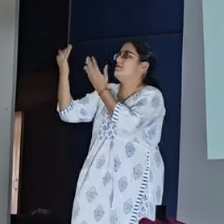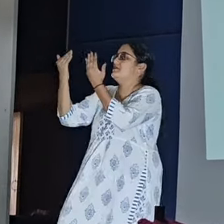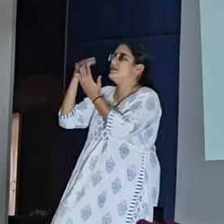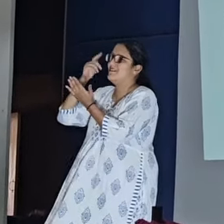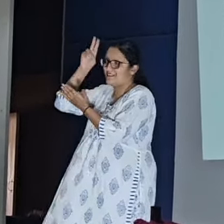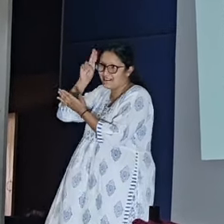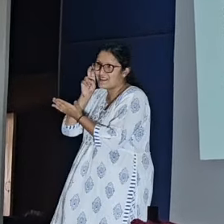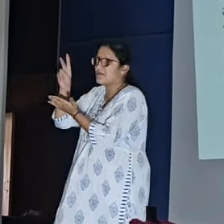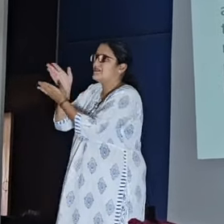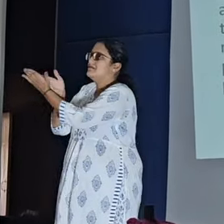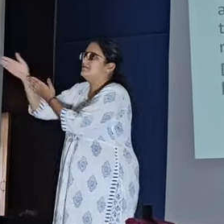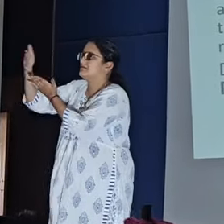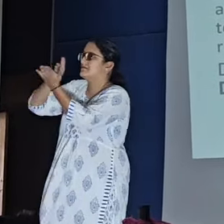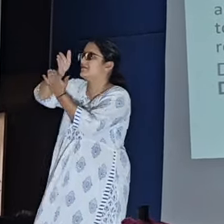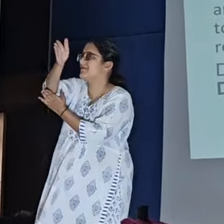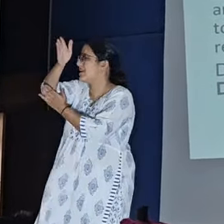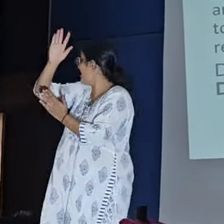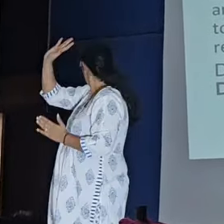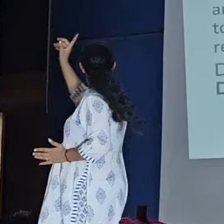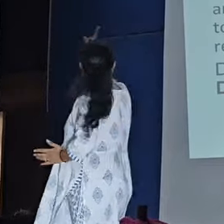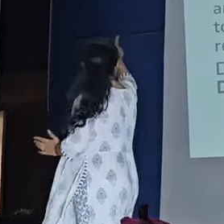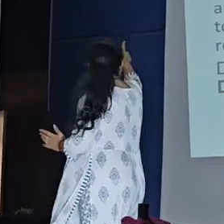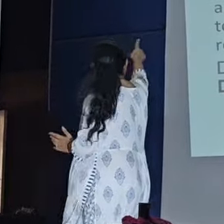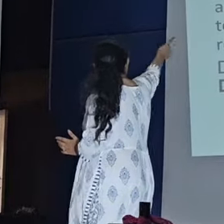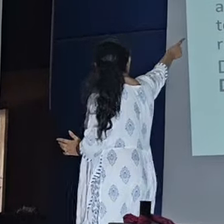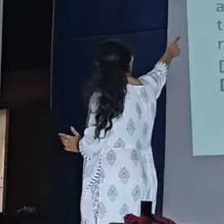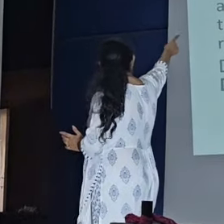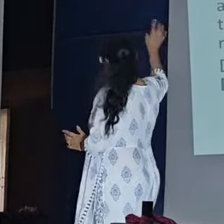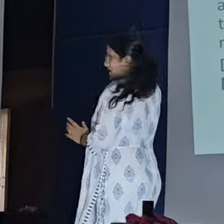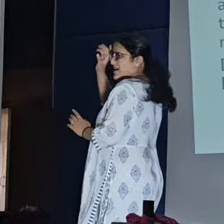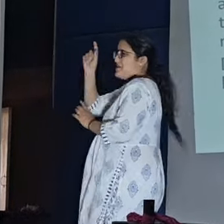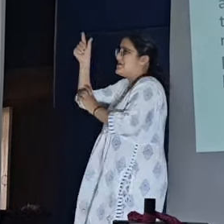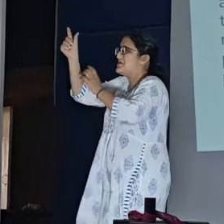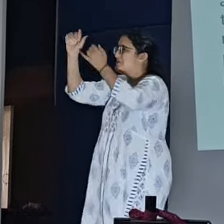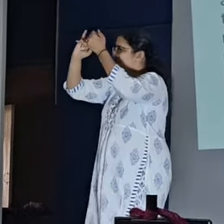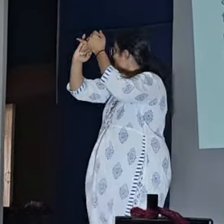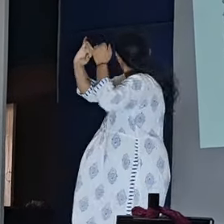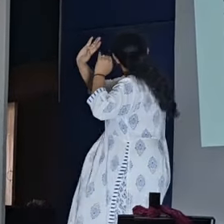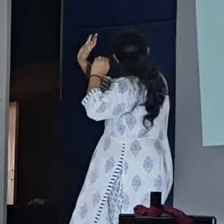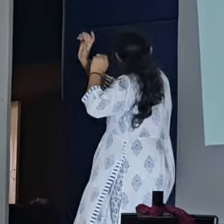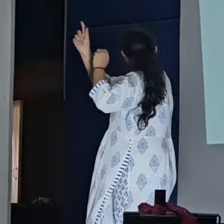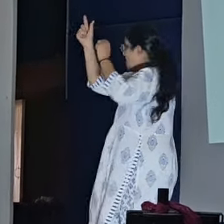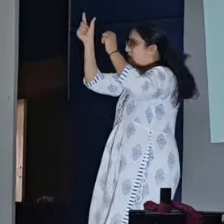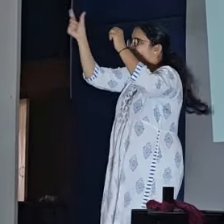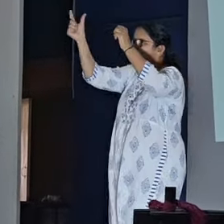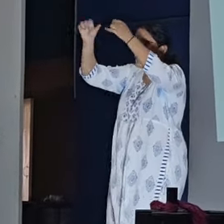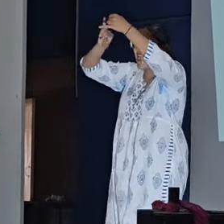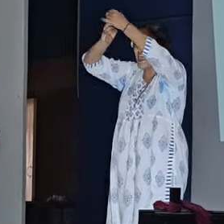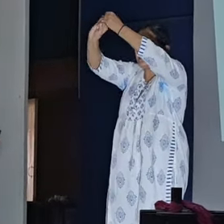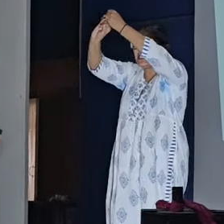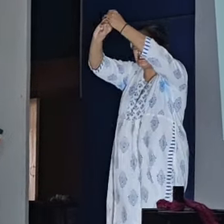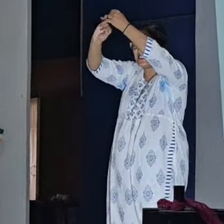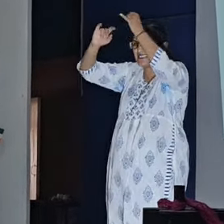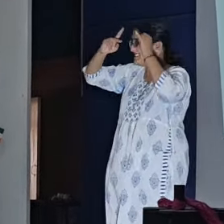पर्सन हूँ अगर मैं और मेरे को कम सुनाई दे रहा है, ओके मैं आपको बता दूं कि आप देख पा रहे हैं